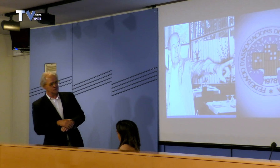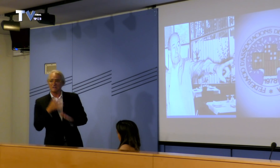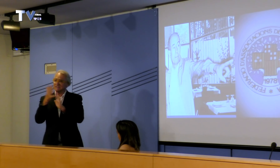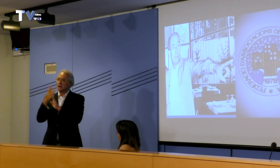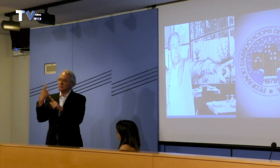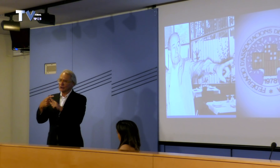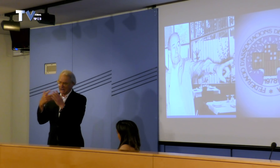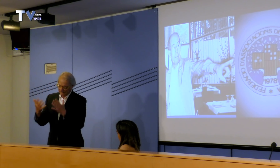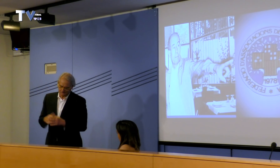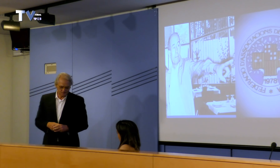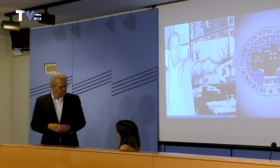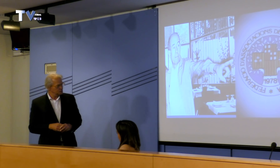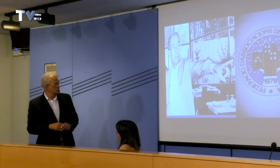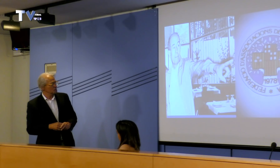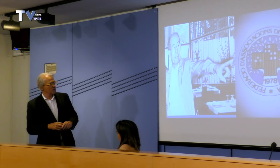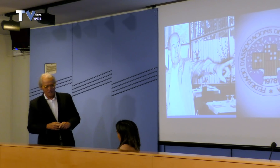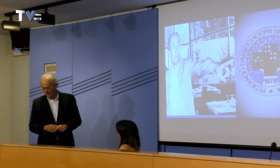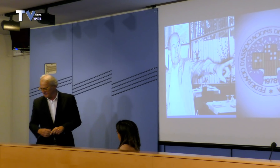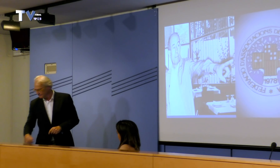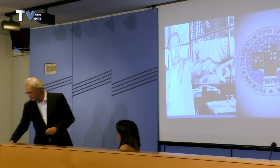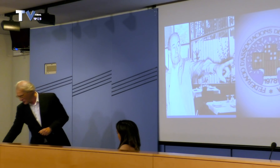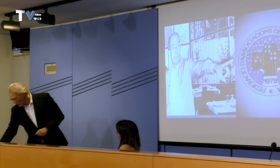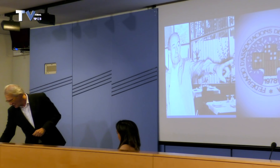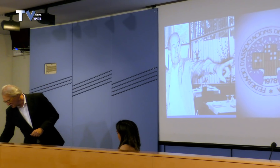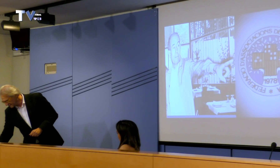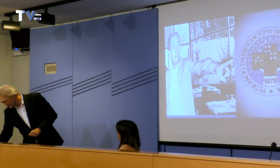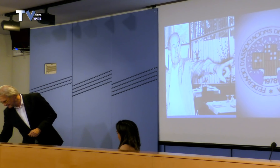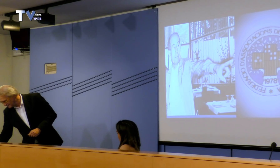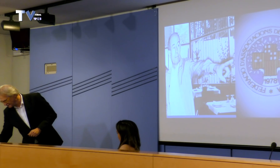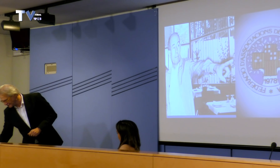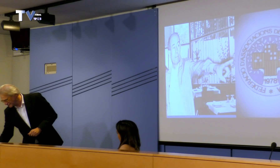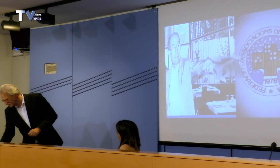seu disseny fins al que tenim en l'actualitat. Després explicarem el motiu.